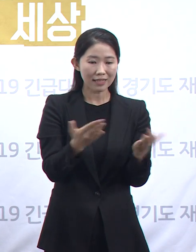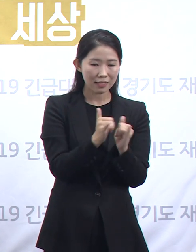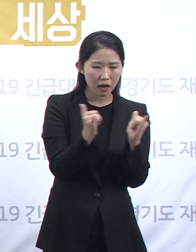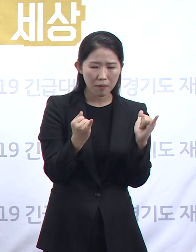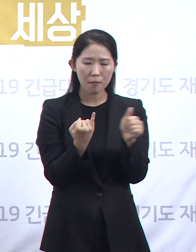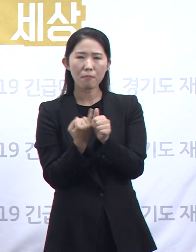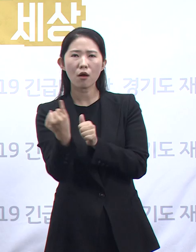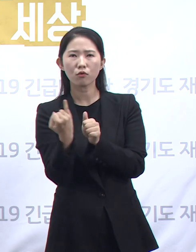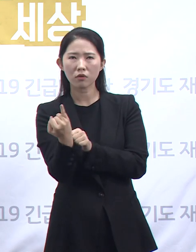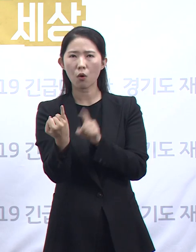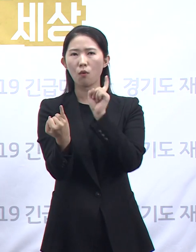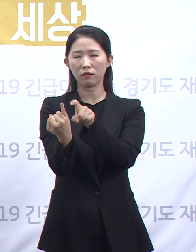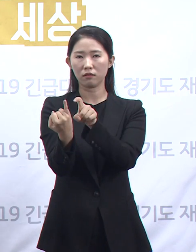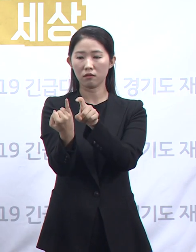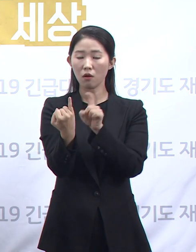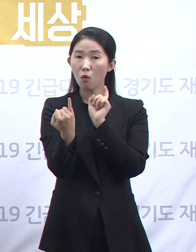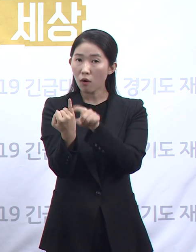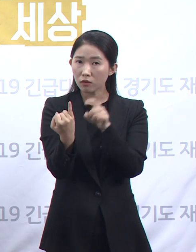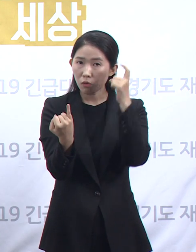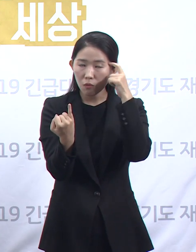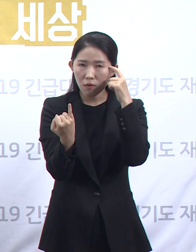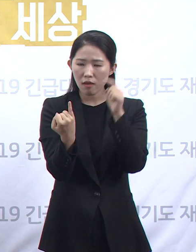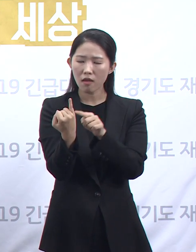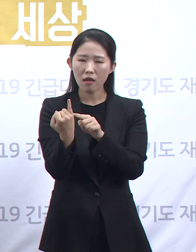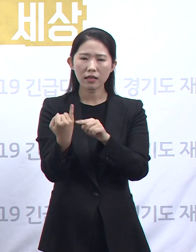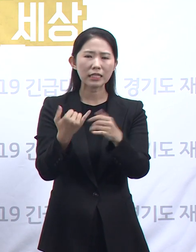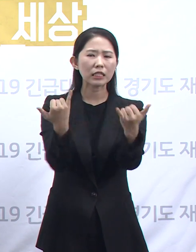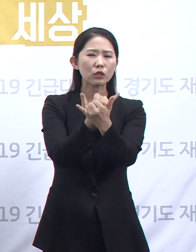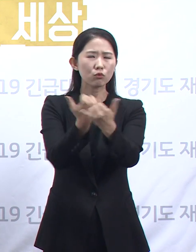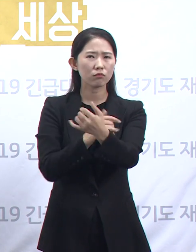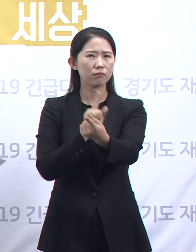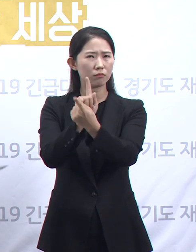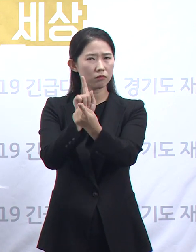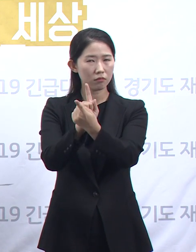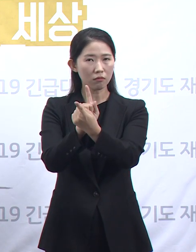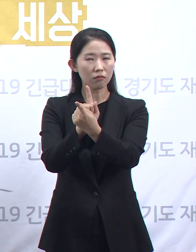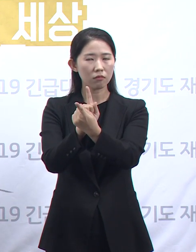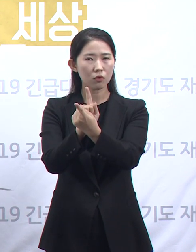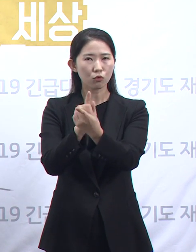배우자는 기 확진된 이웃과 접촉된 일이 있었던 것으로 확인됩니다.